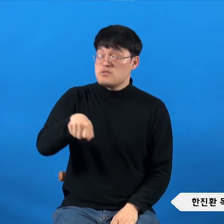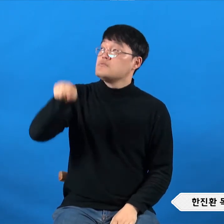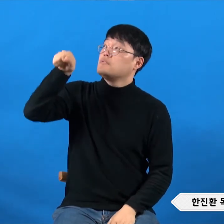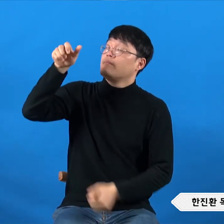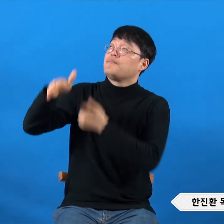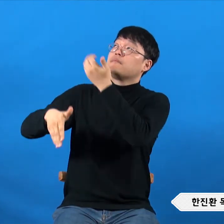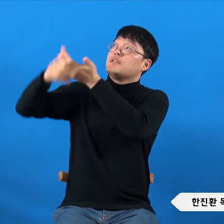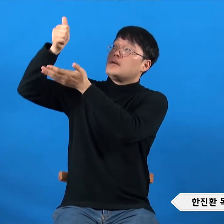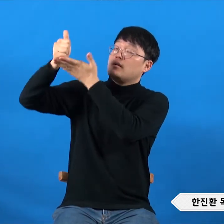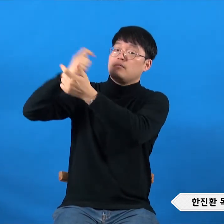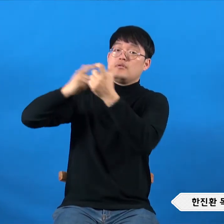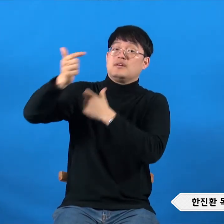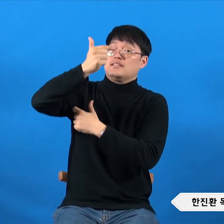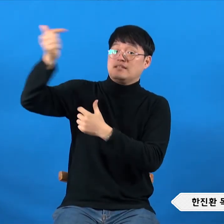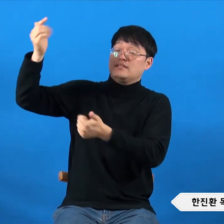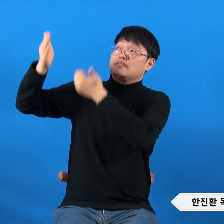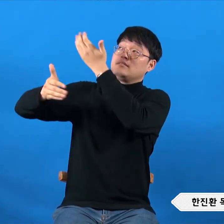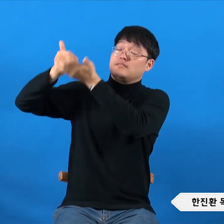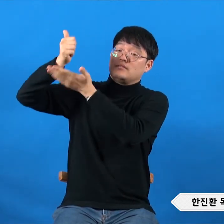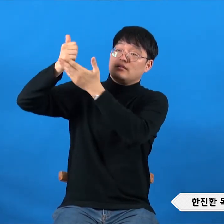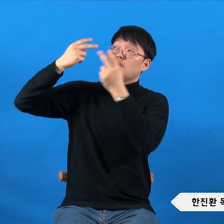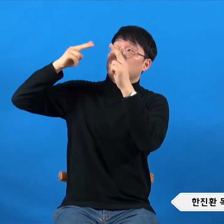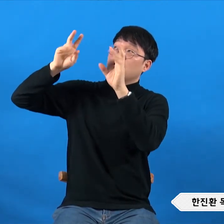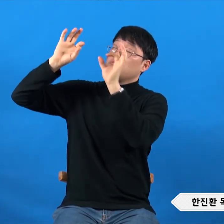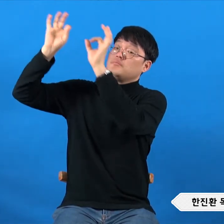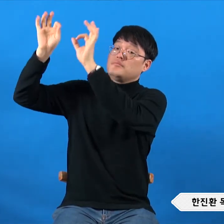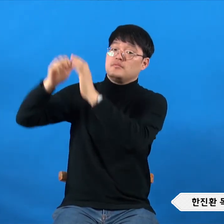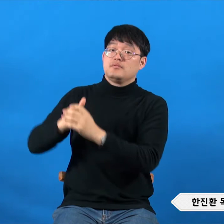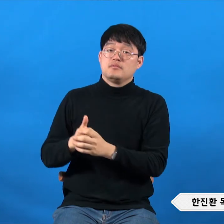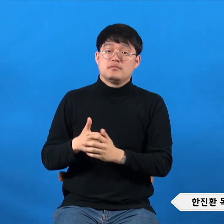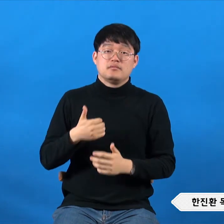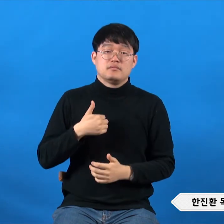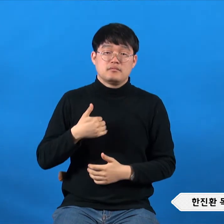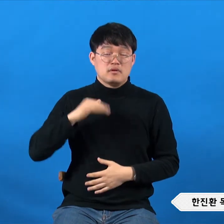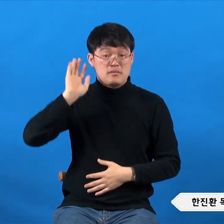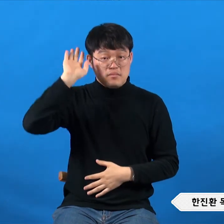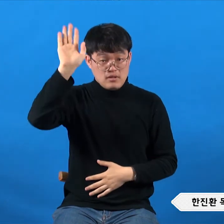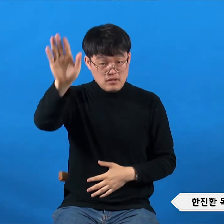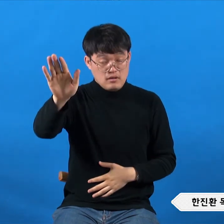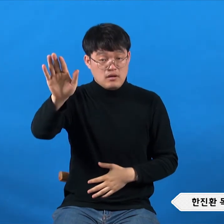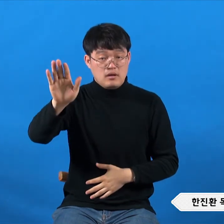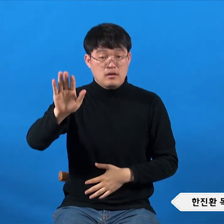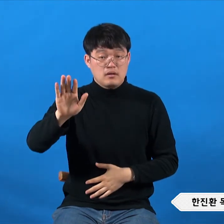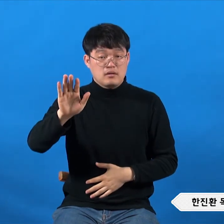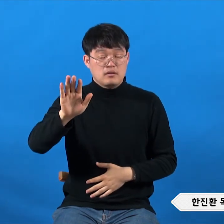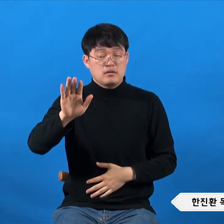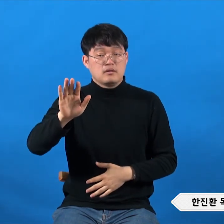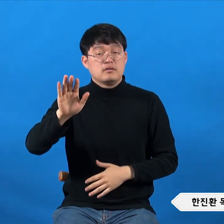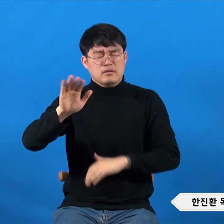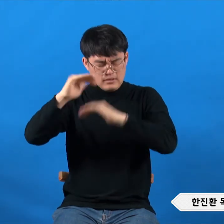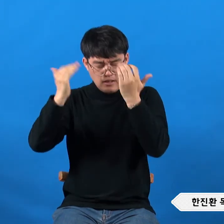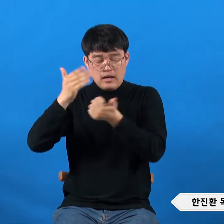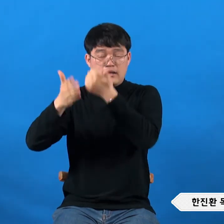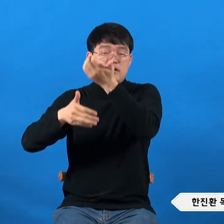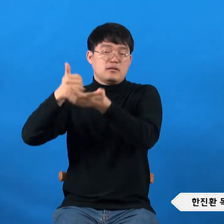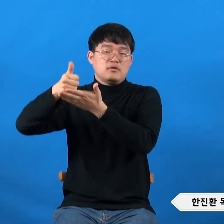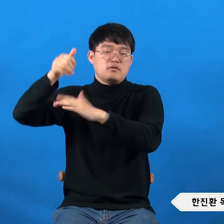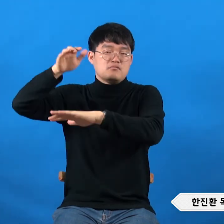하나님, 더 크신 하나님을 바라보십시오. 내 미래와 노는 분명히 하나님의 손에 있다는 것을